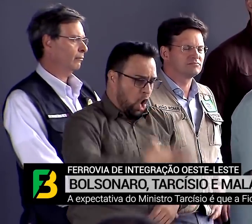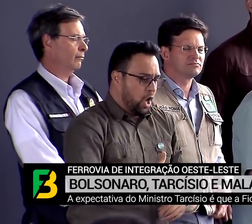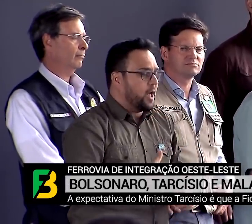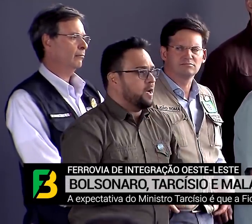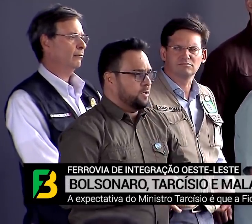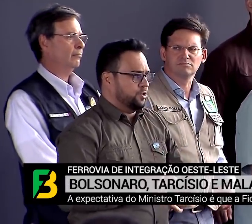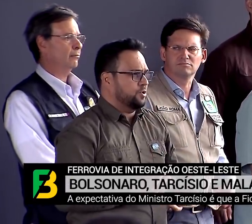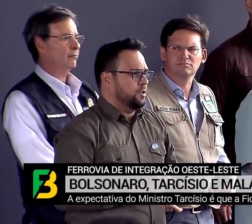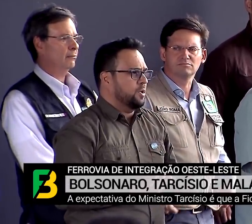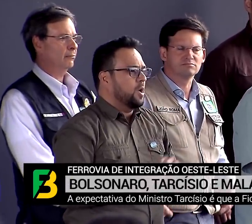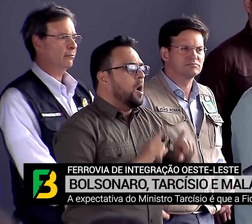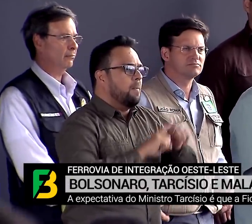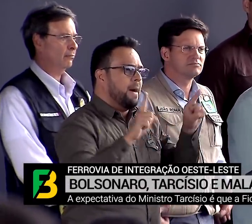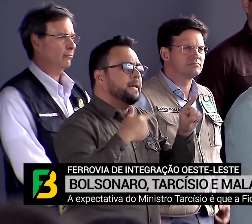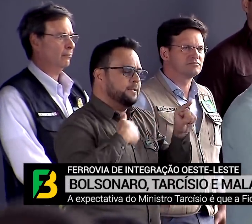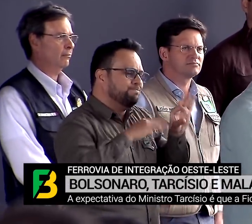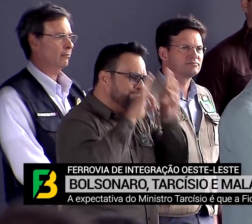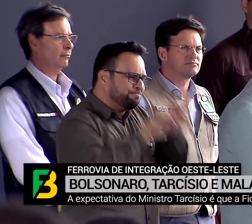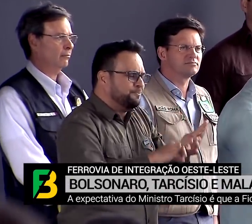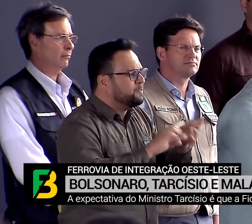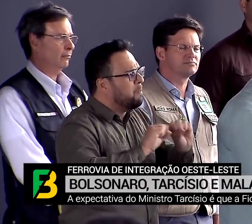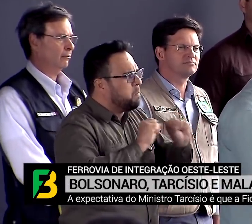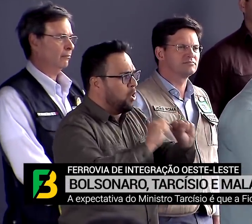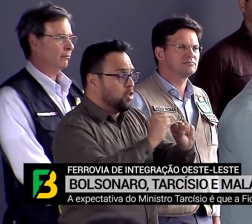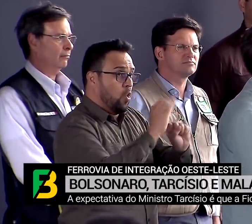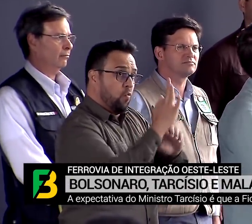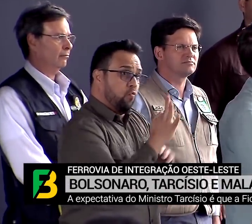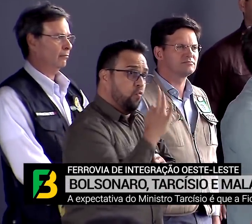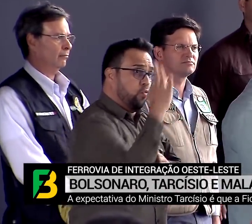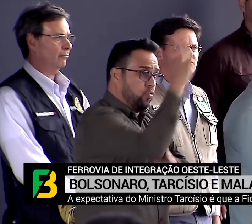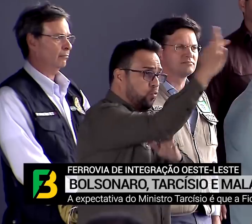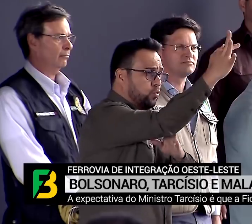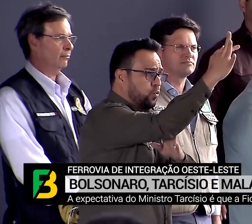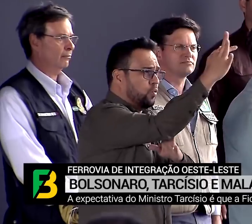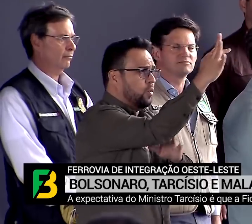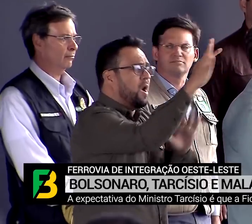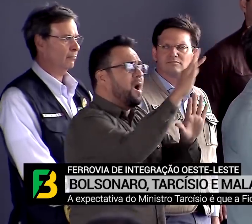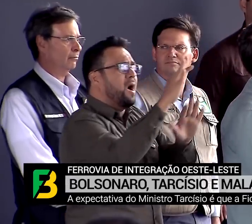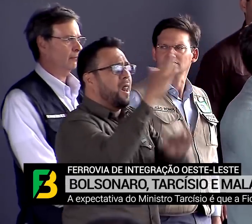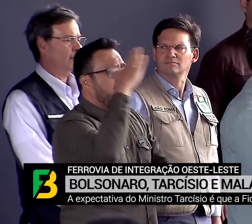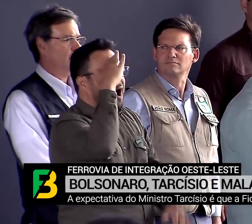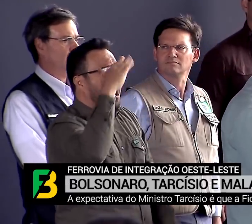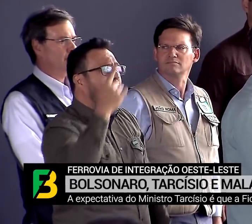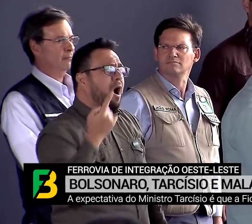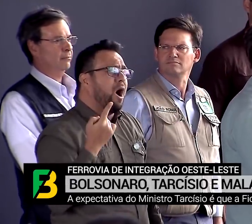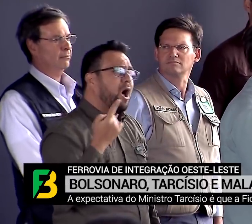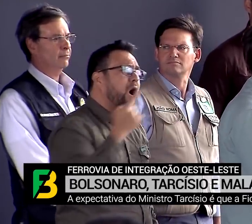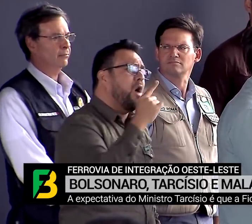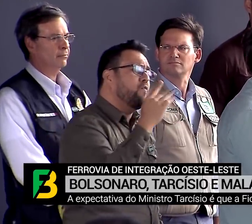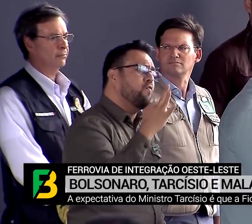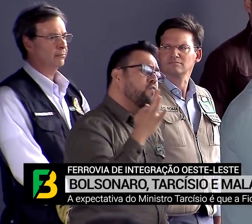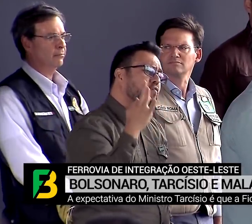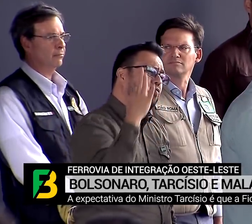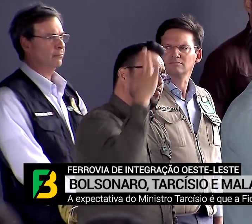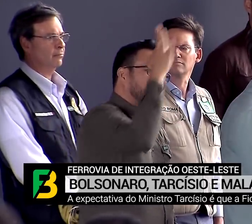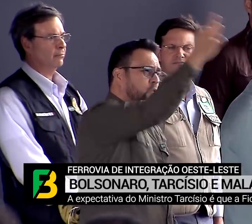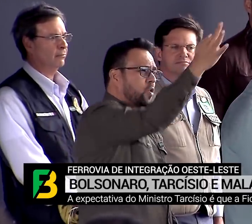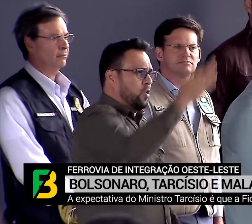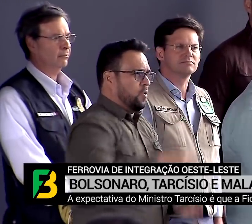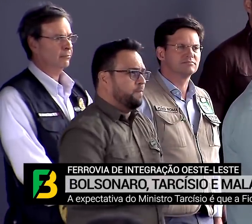para decidir que eu realmente possa no futuro lá diante bem distante